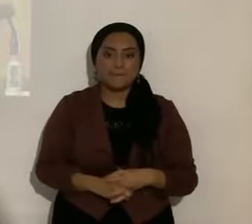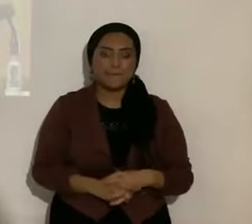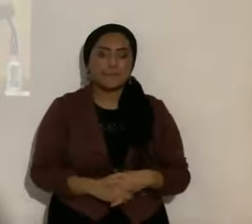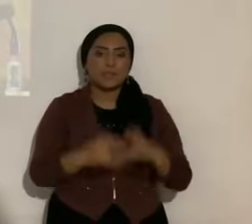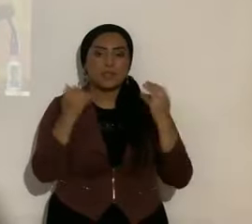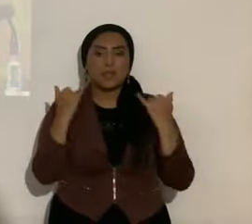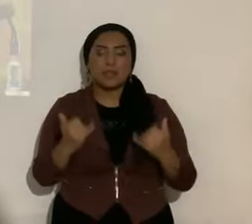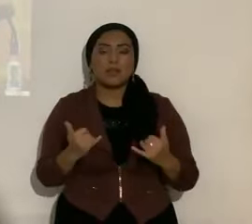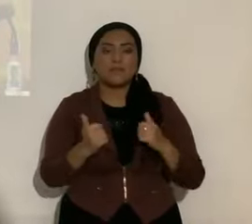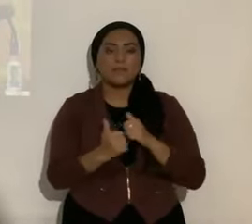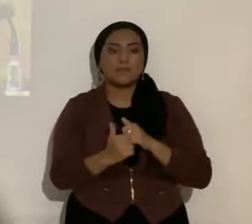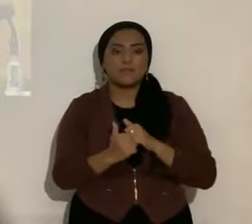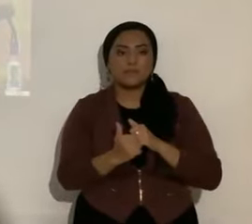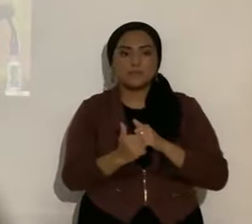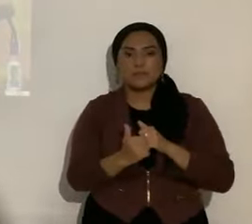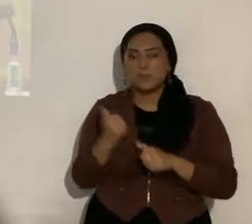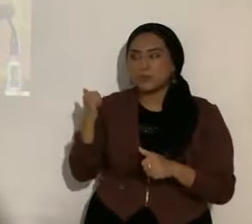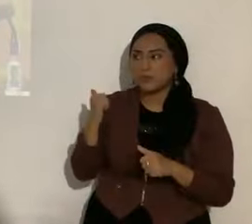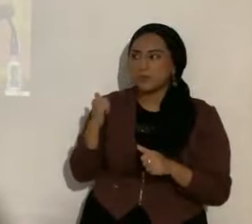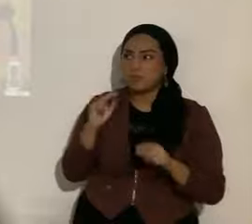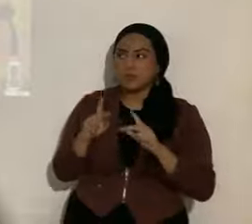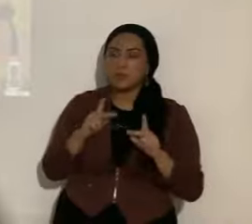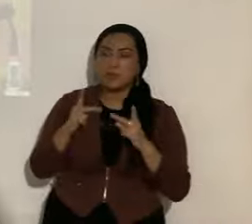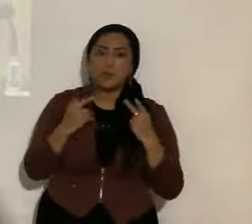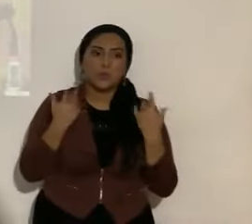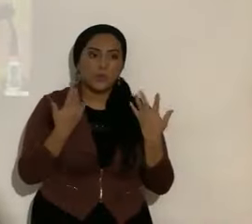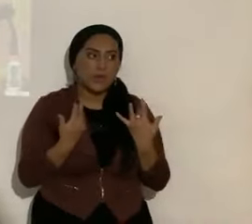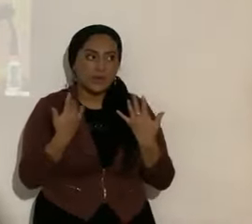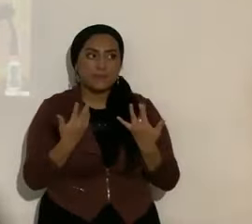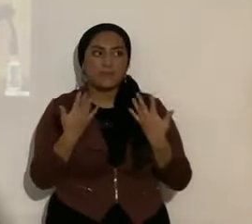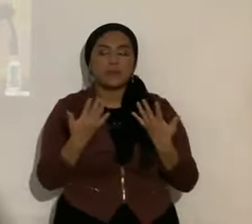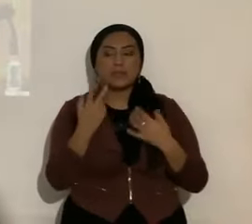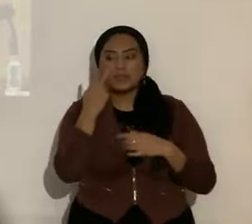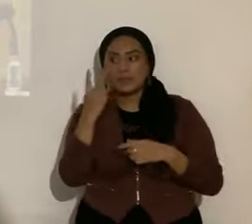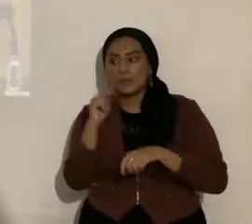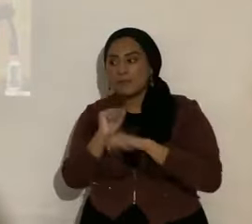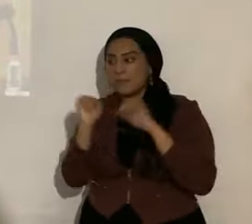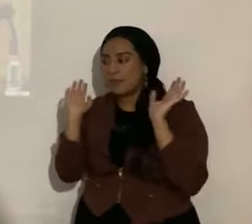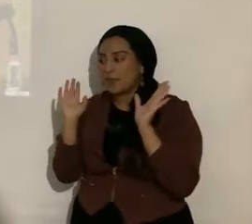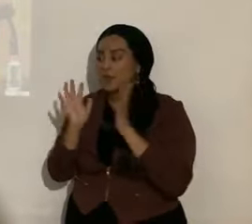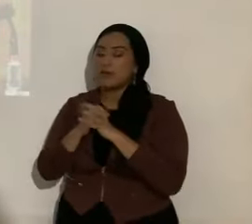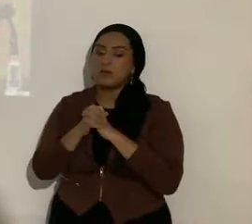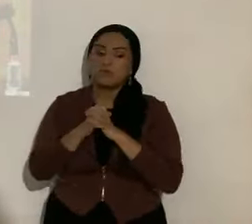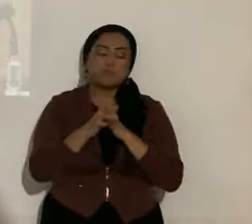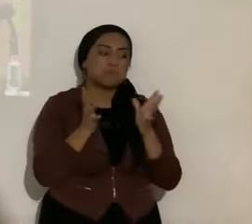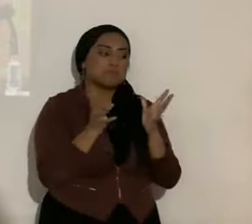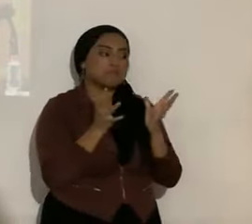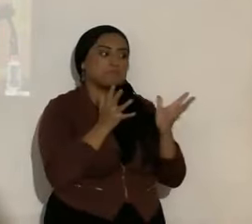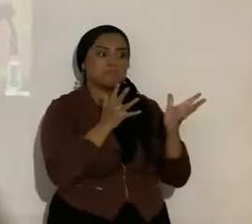la mayoría muchas veces está esperando ver milagros,